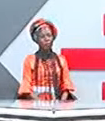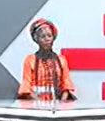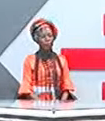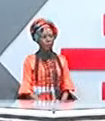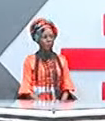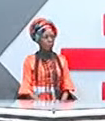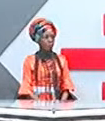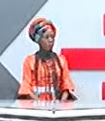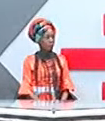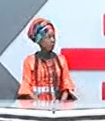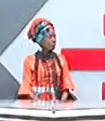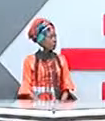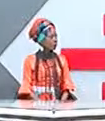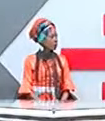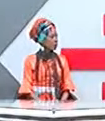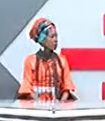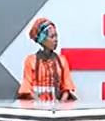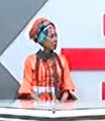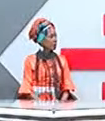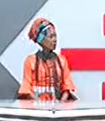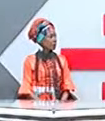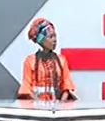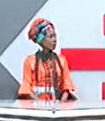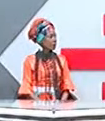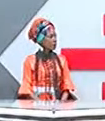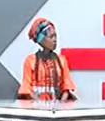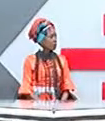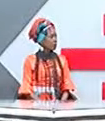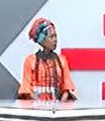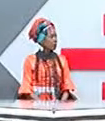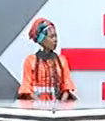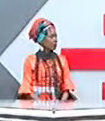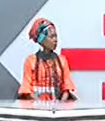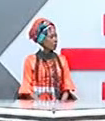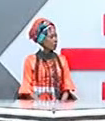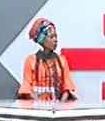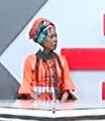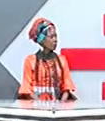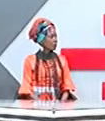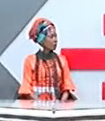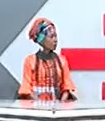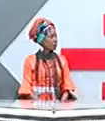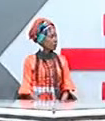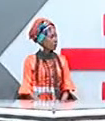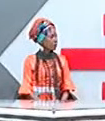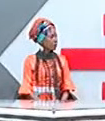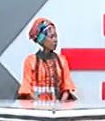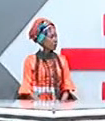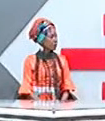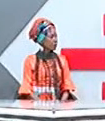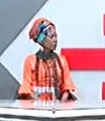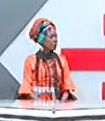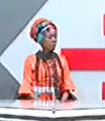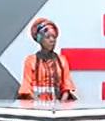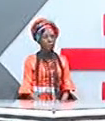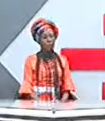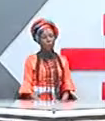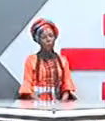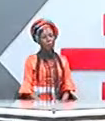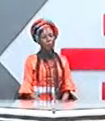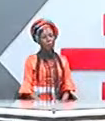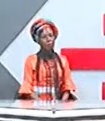nti kyekitufu omukulu kyagambye nti leeta empapula alina kuzitwala mu kkooti simanyi wali wakawaira kagamba nti bw'oba okuba